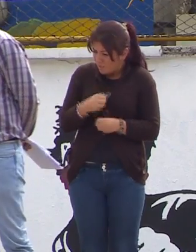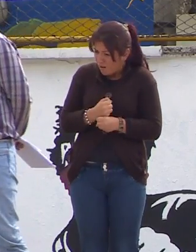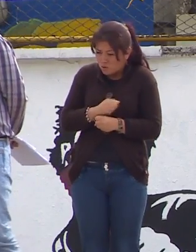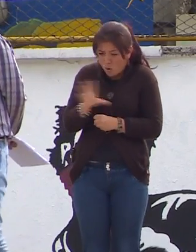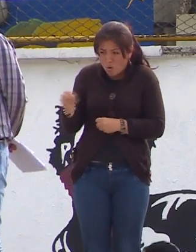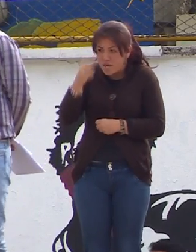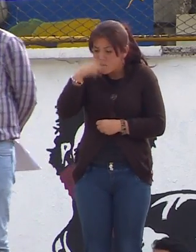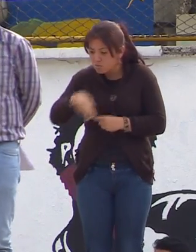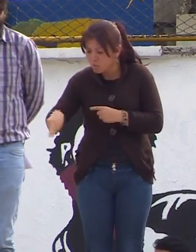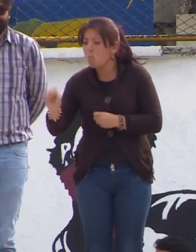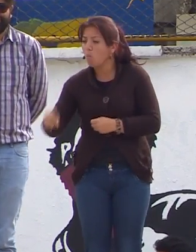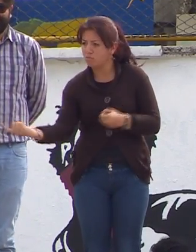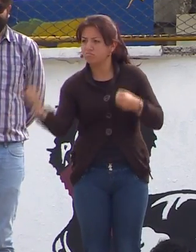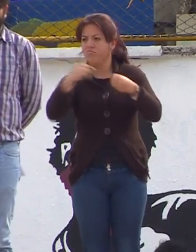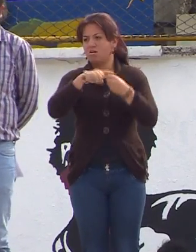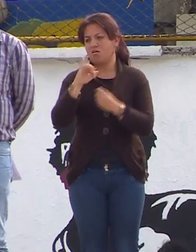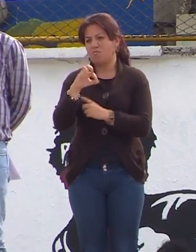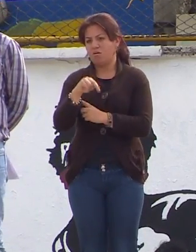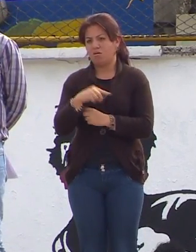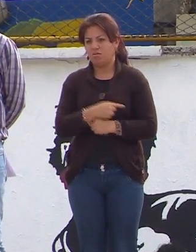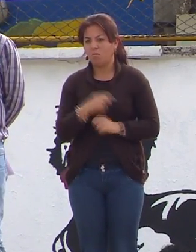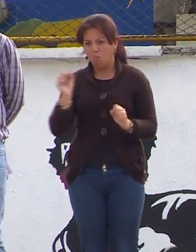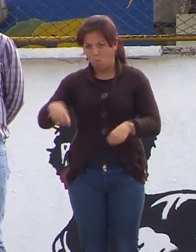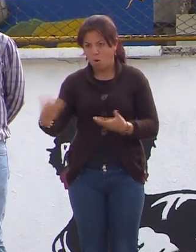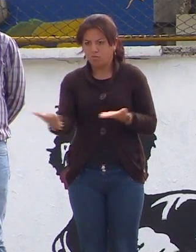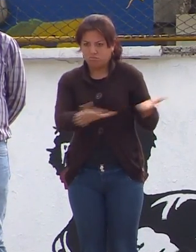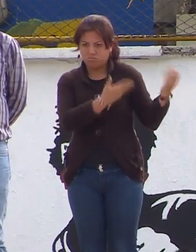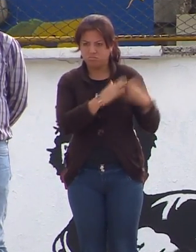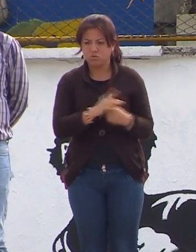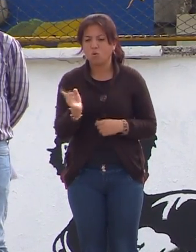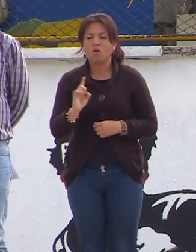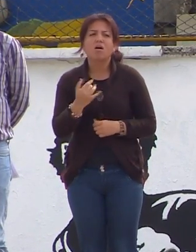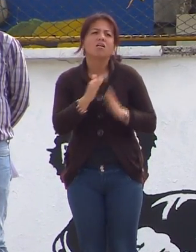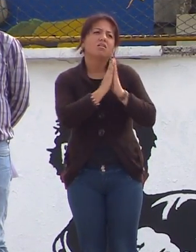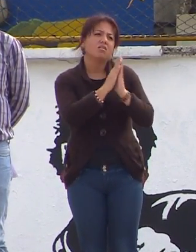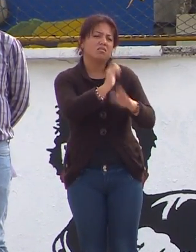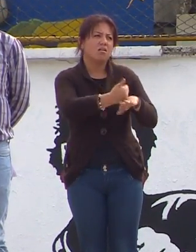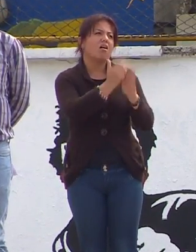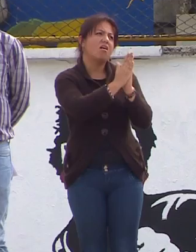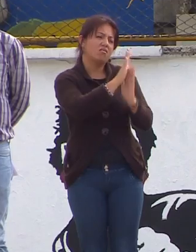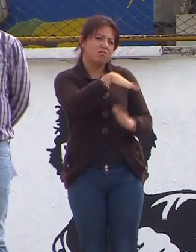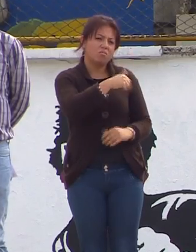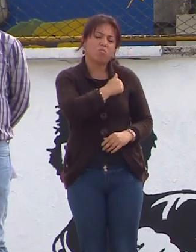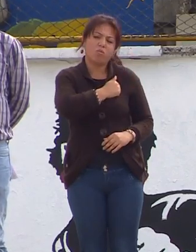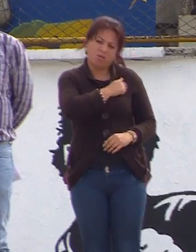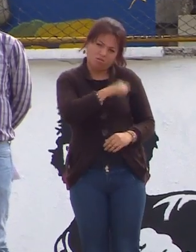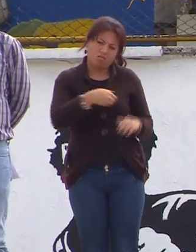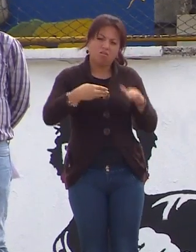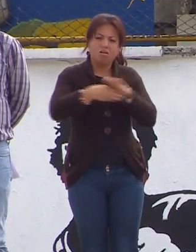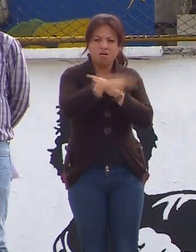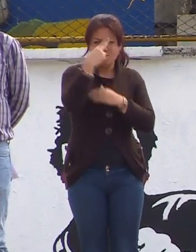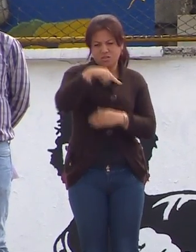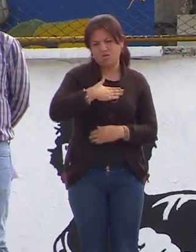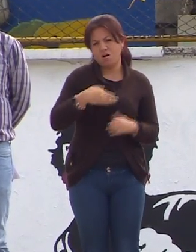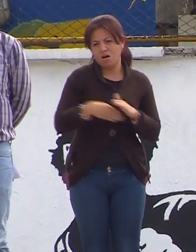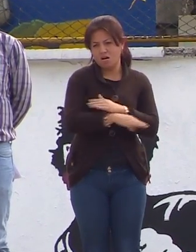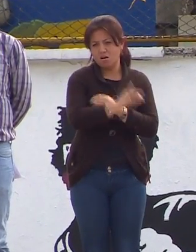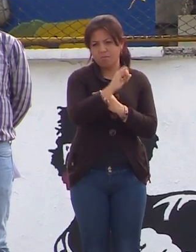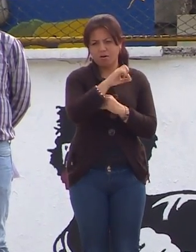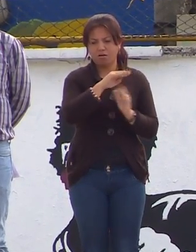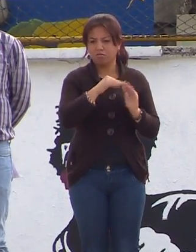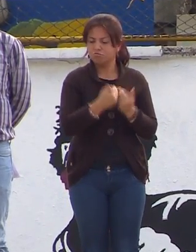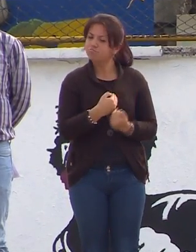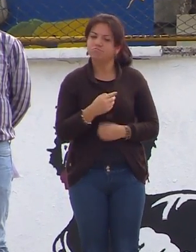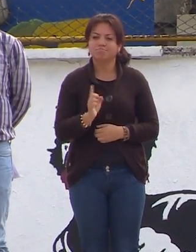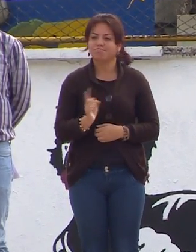trabajadores. Ya no tendrán que pedirle favor al rector. Es un derecho.